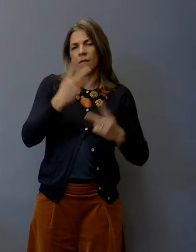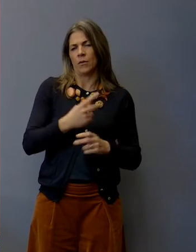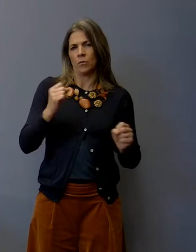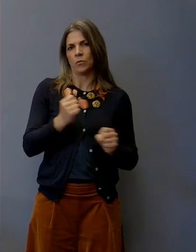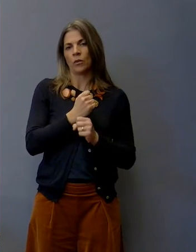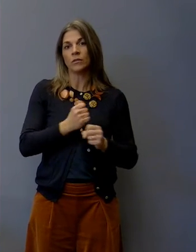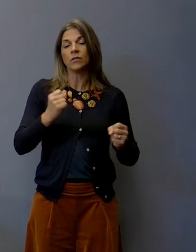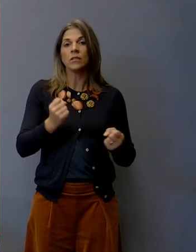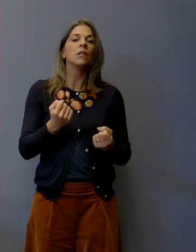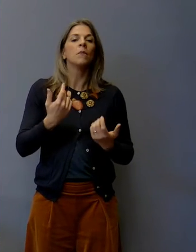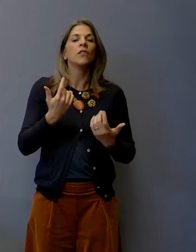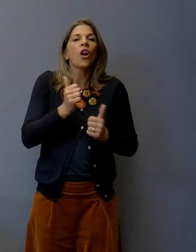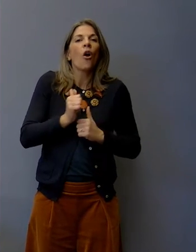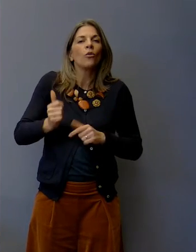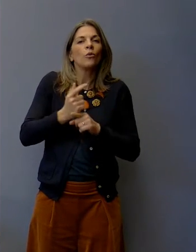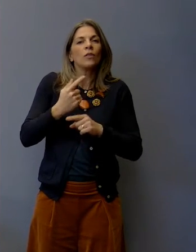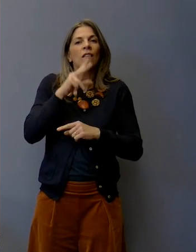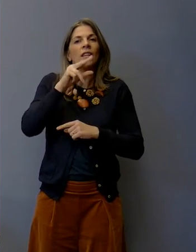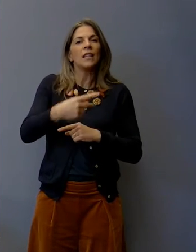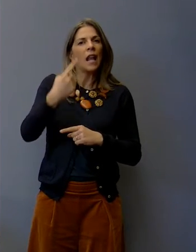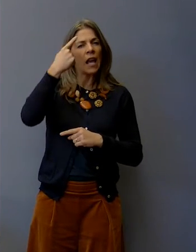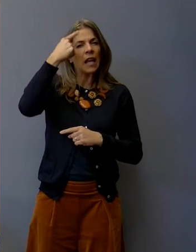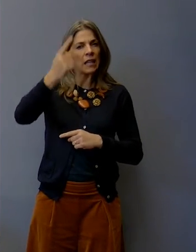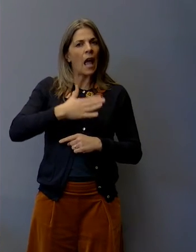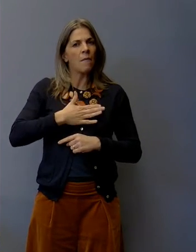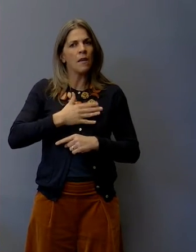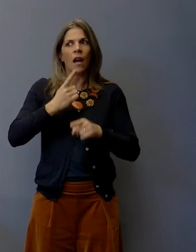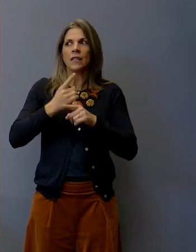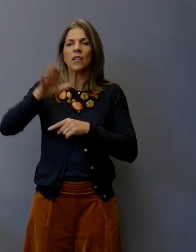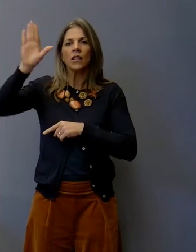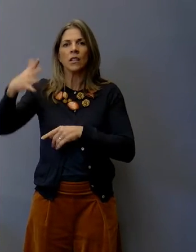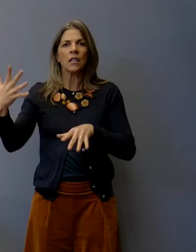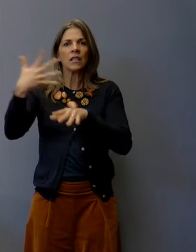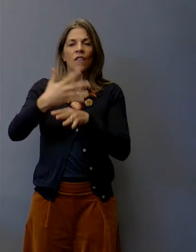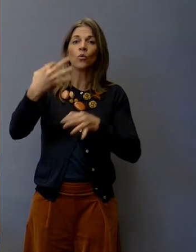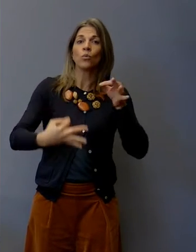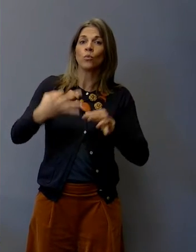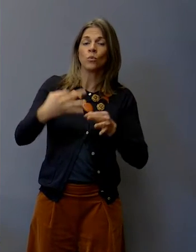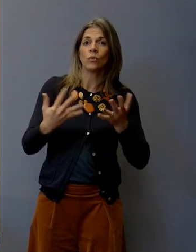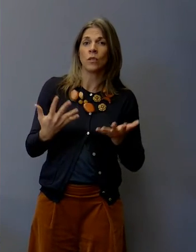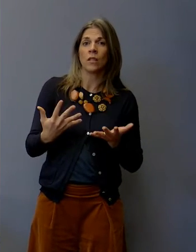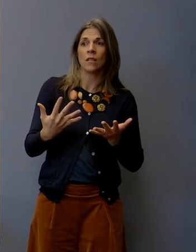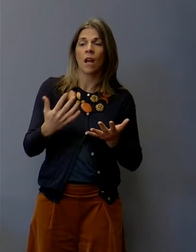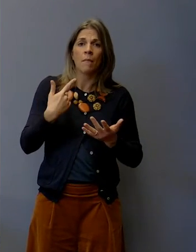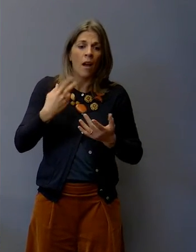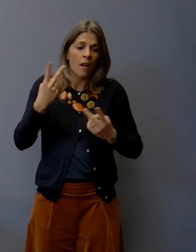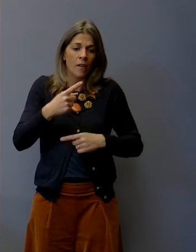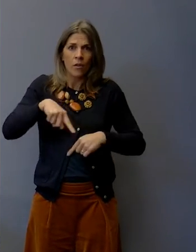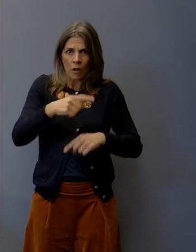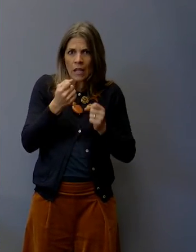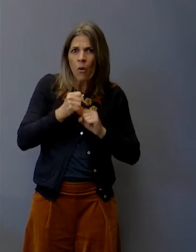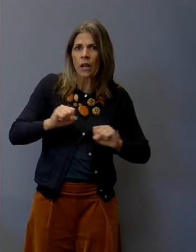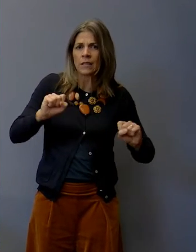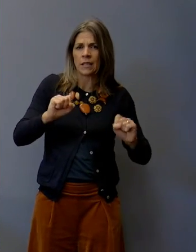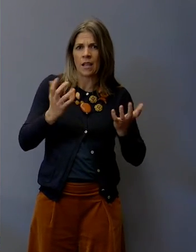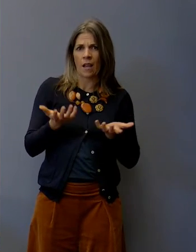affermare le proprie idee si debba ricorrere alla giustizia quale ultimo baluardo per salvaguardare la democrazia nelle istituzioni ed